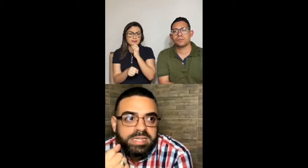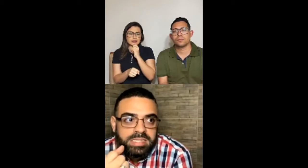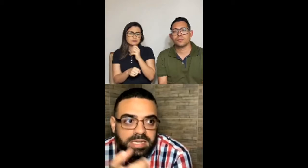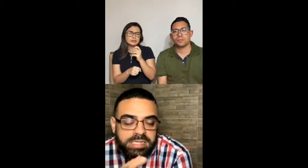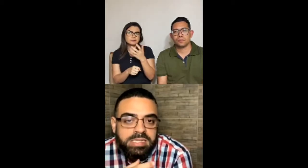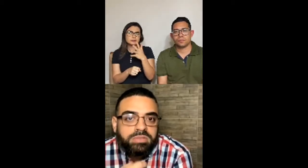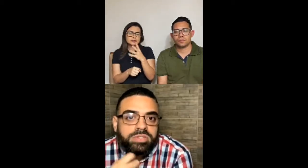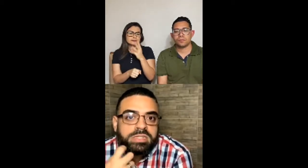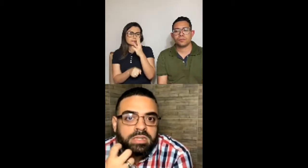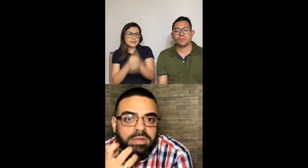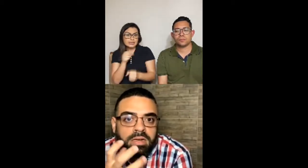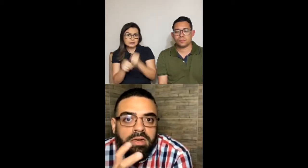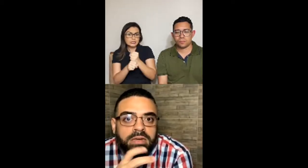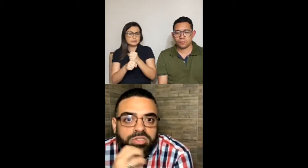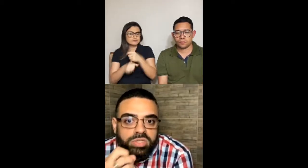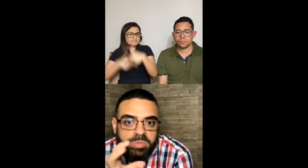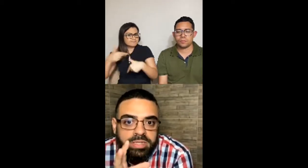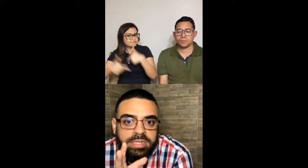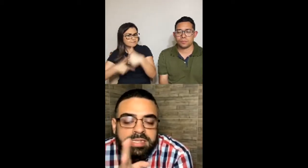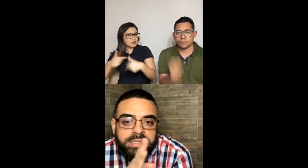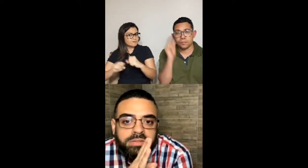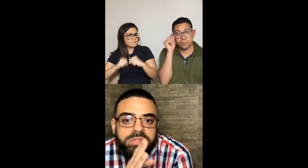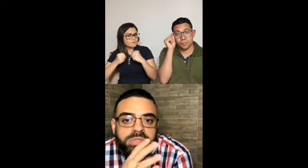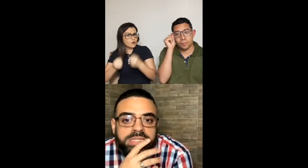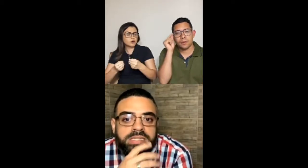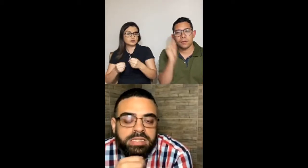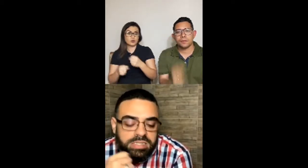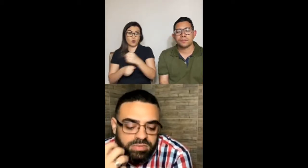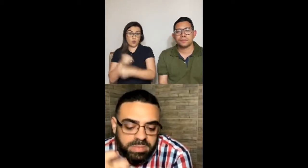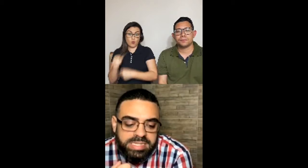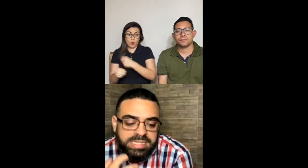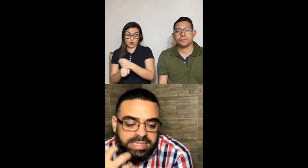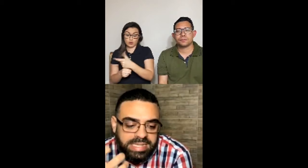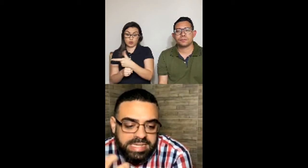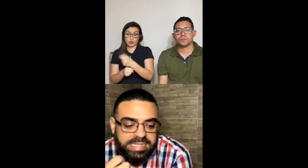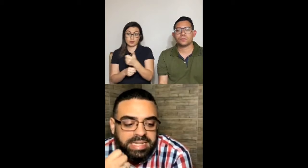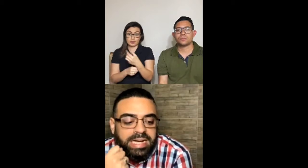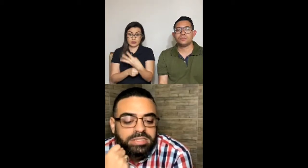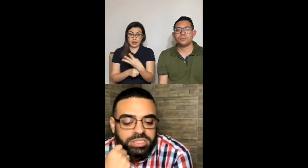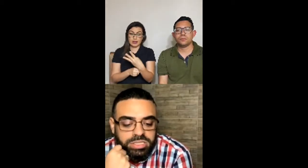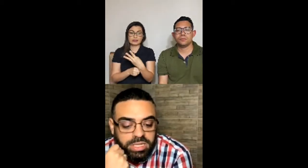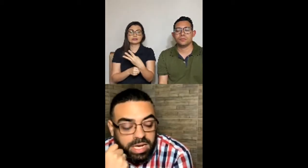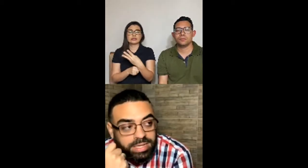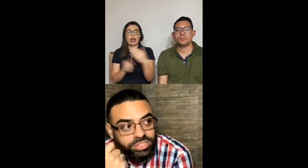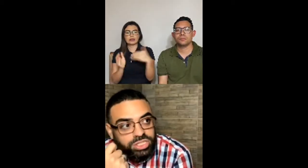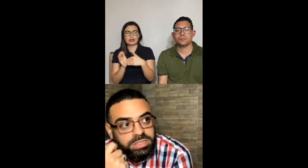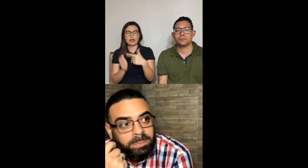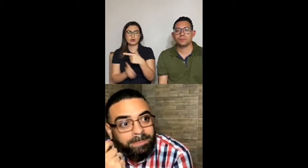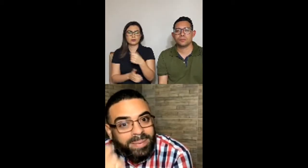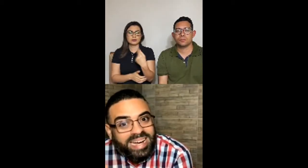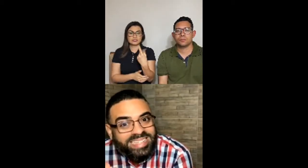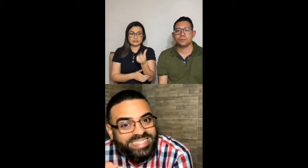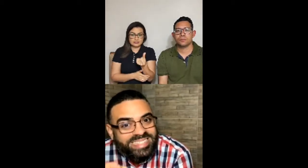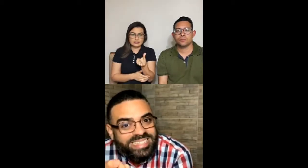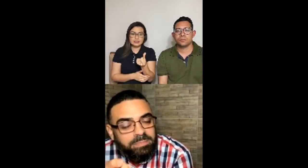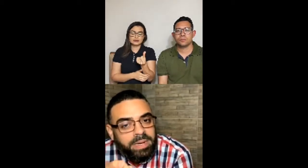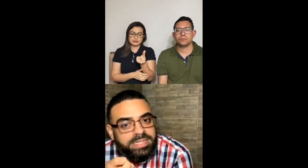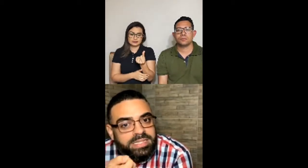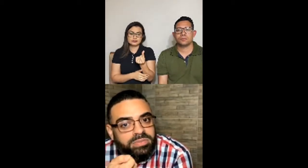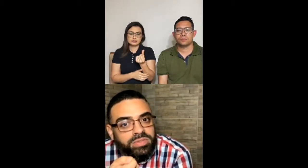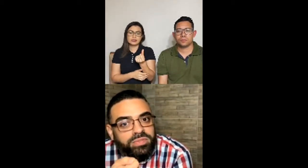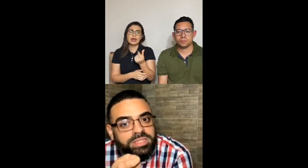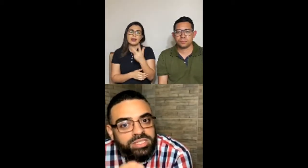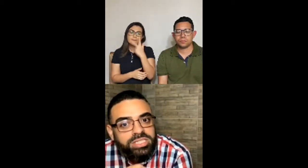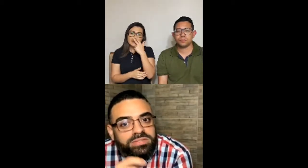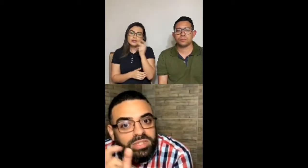3 anos, mais ou menos assim, com um esforço mais ou menos em 5 anos, mas foram 3 anos mais intensivos, assim. De 2013 até 2016 teve mais